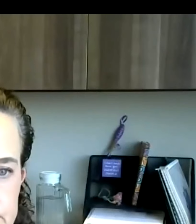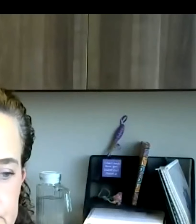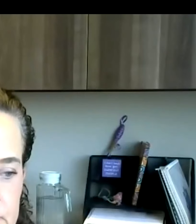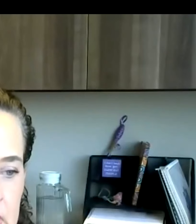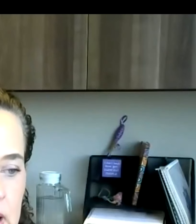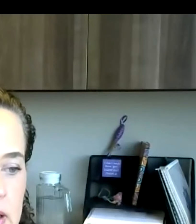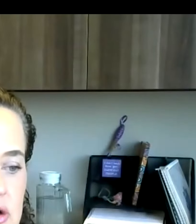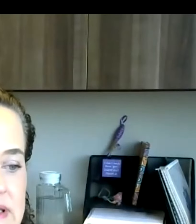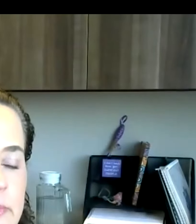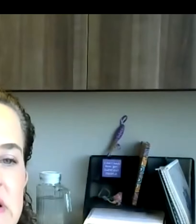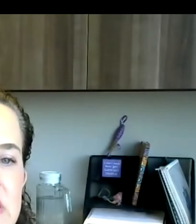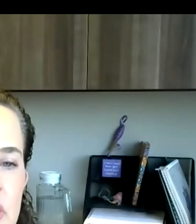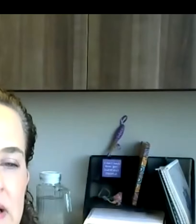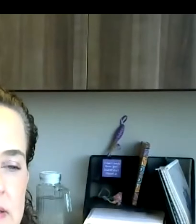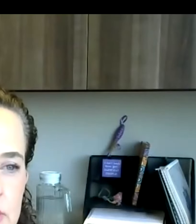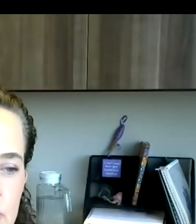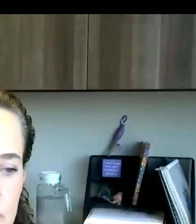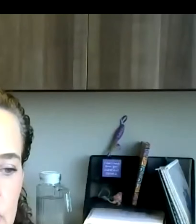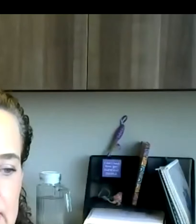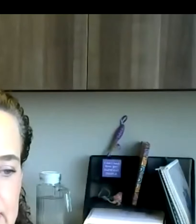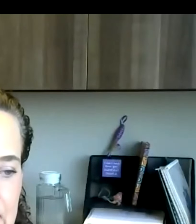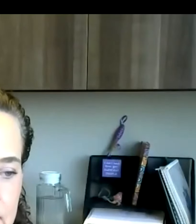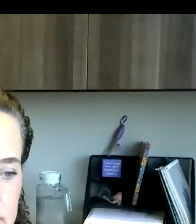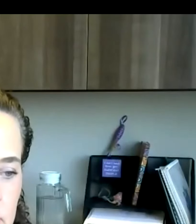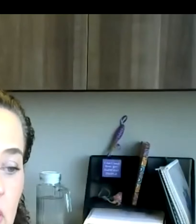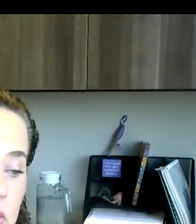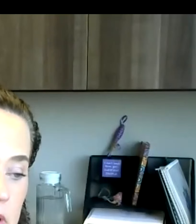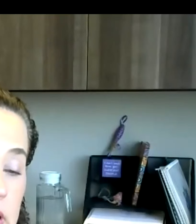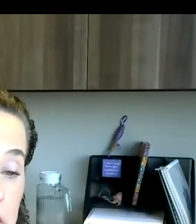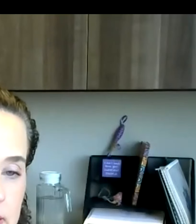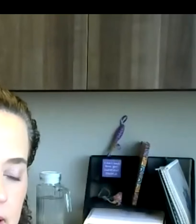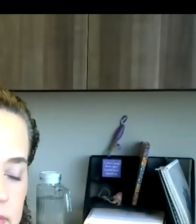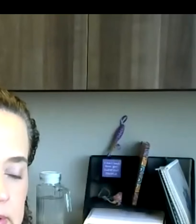licitud. Entonces, el principio de licitud o de lealtad,